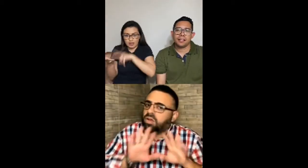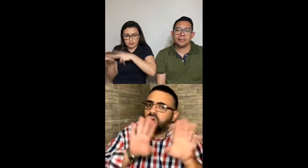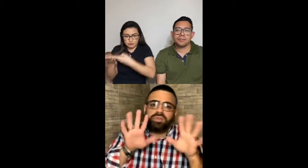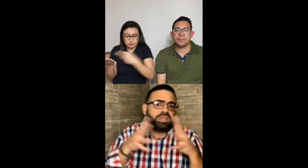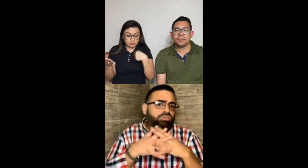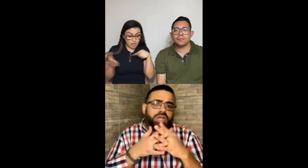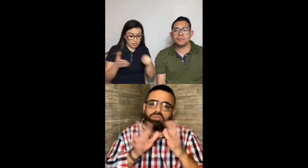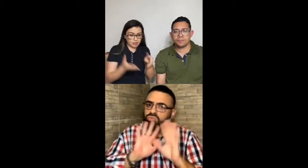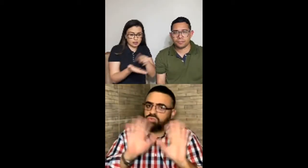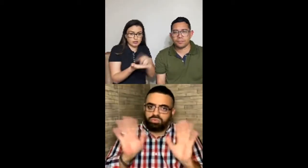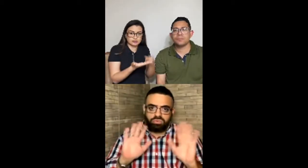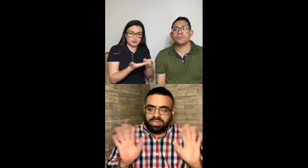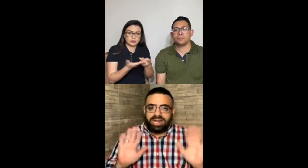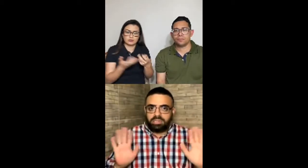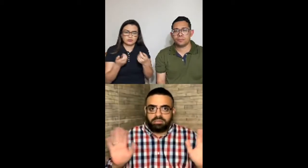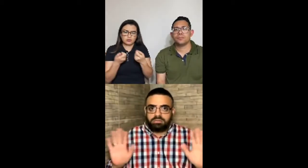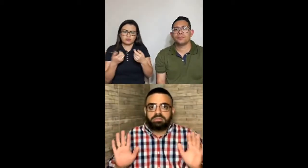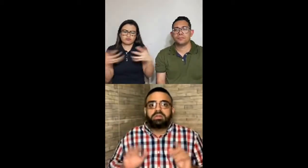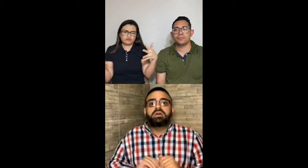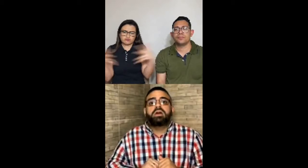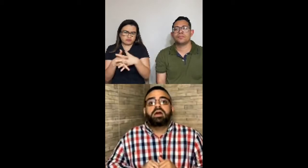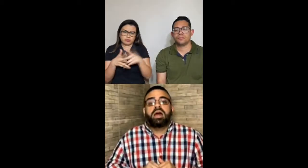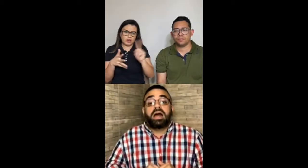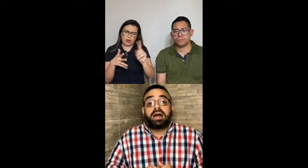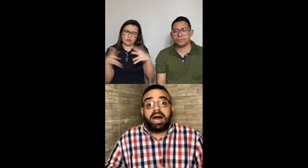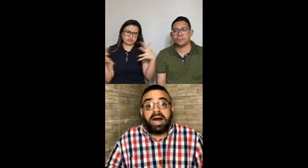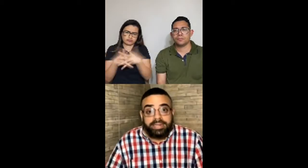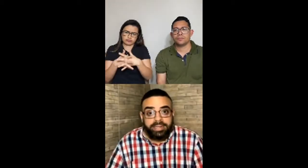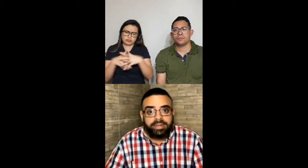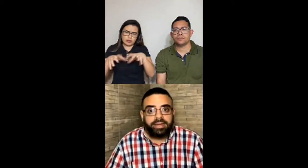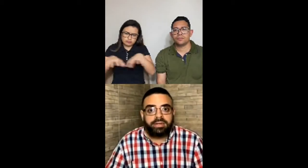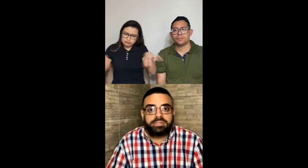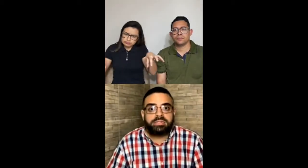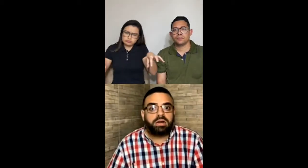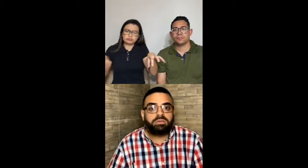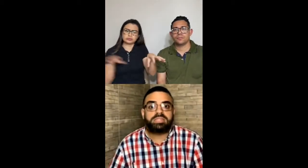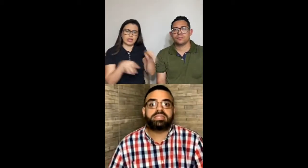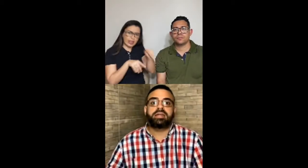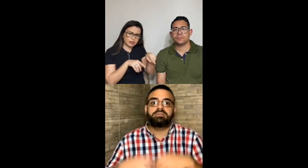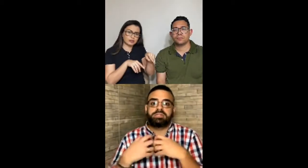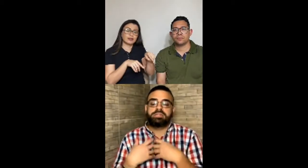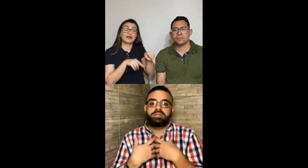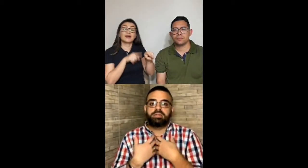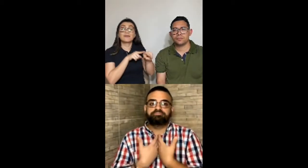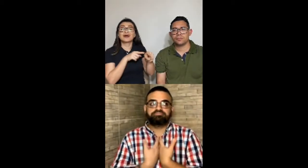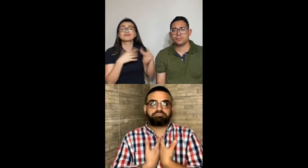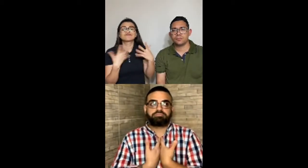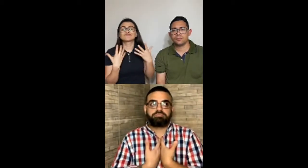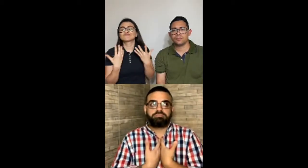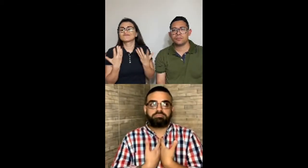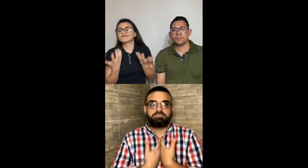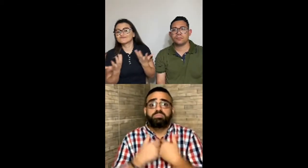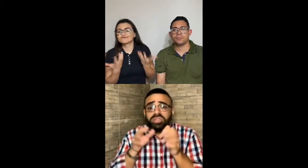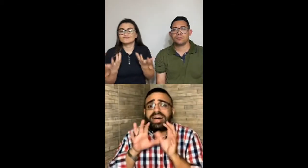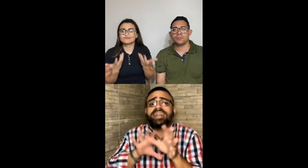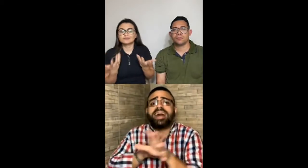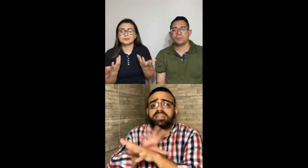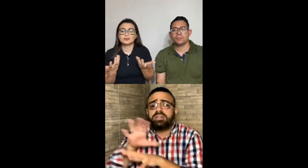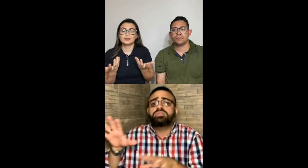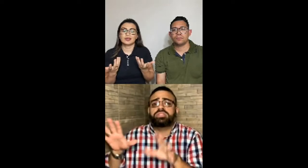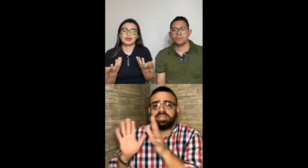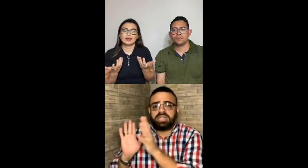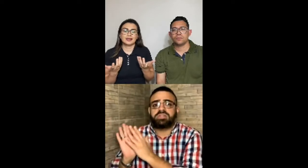suporte metodológico nessa Sociedade Bíblica. E isso, sem conflito nenhum, nada.